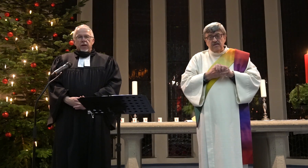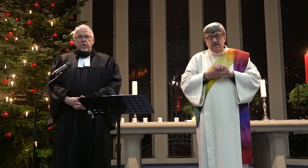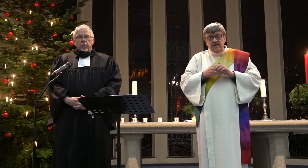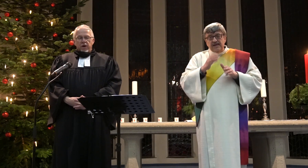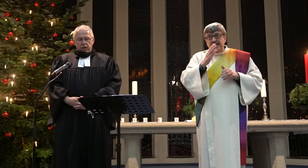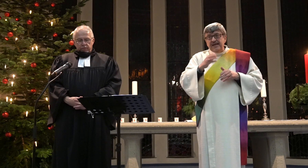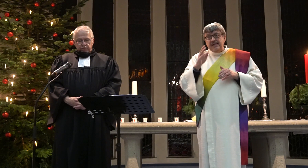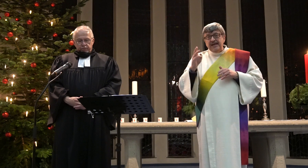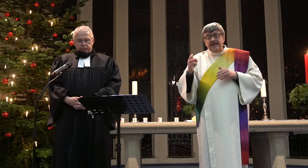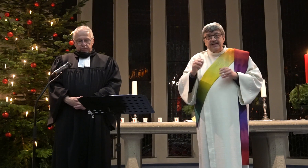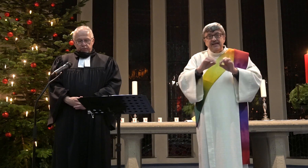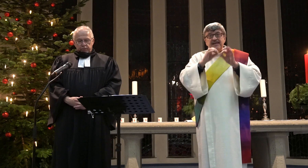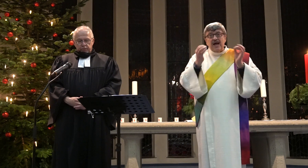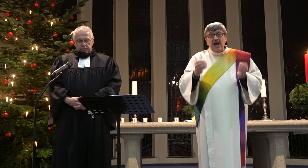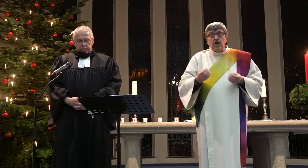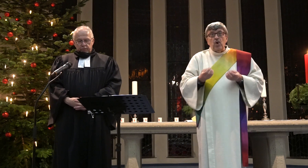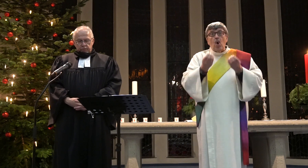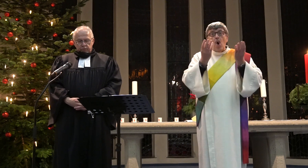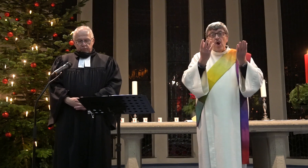jeden Tag neu wagen,